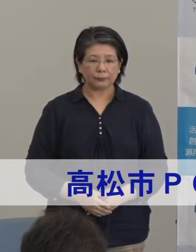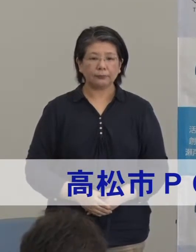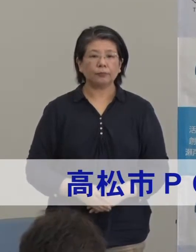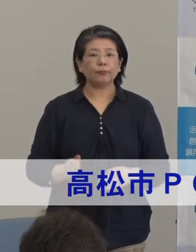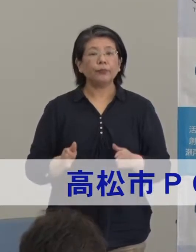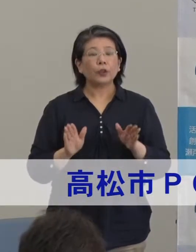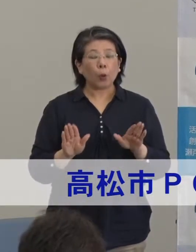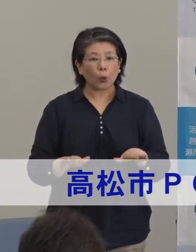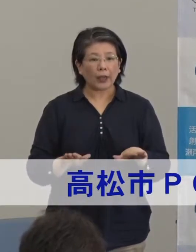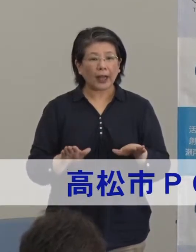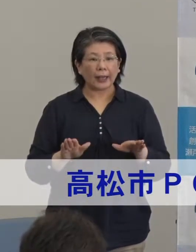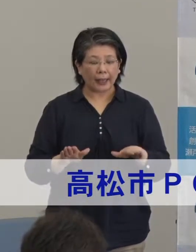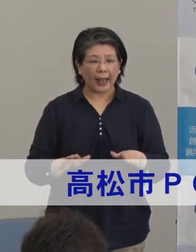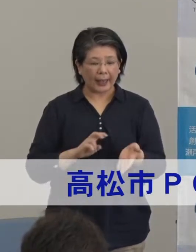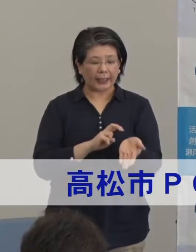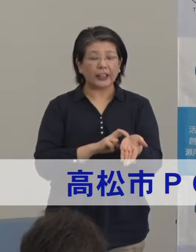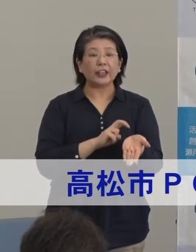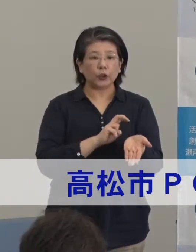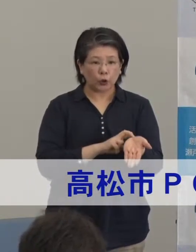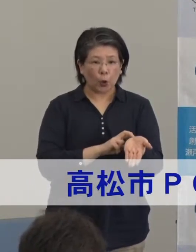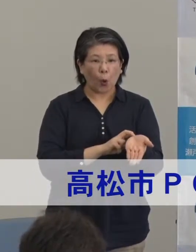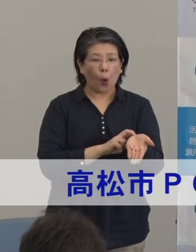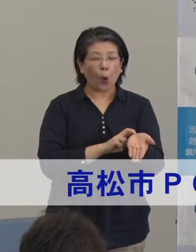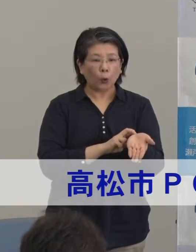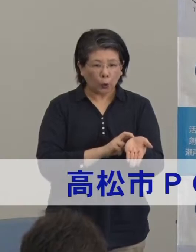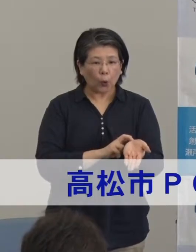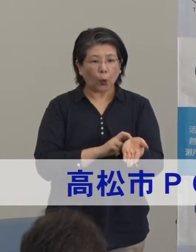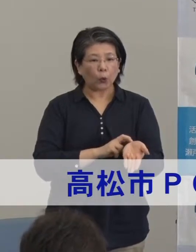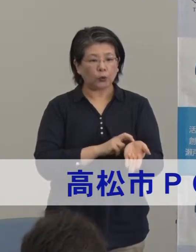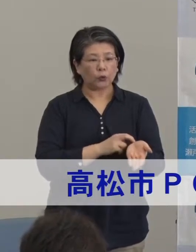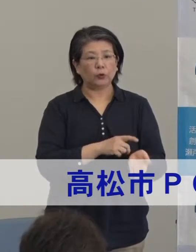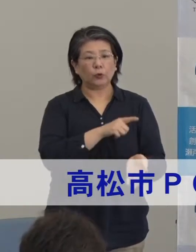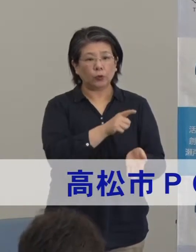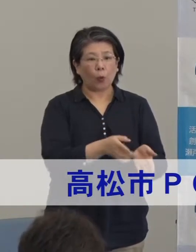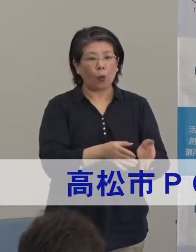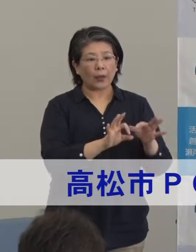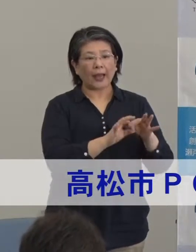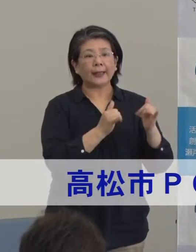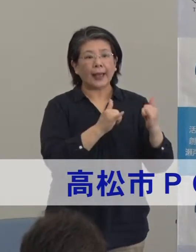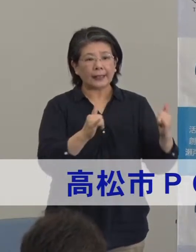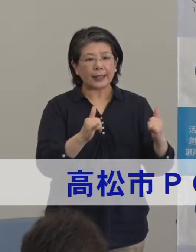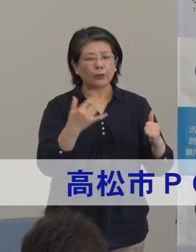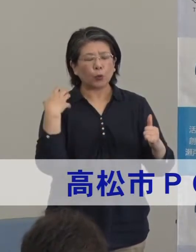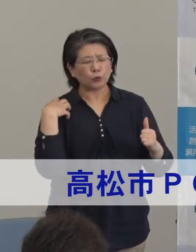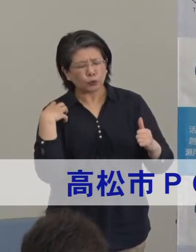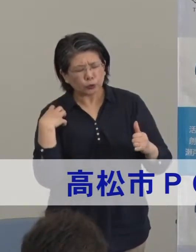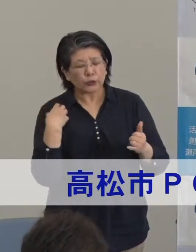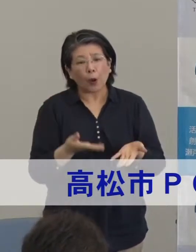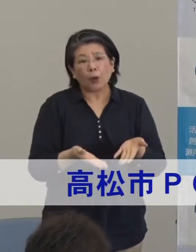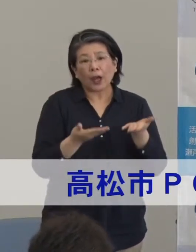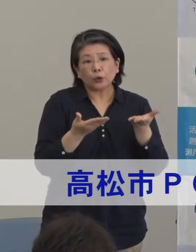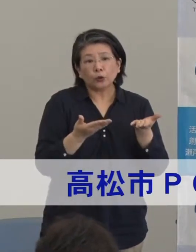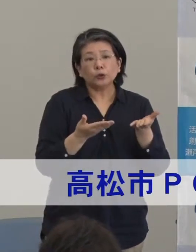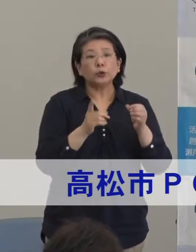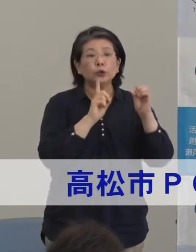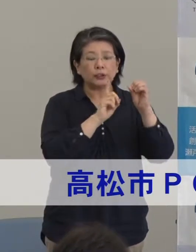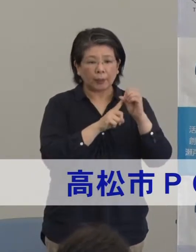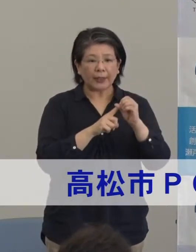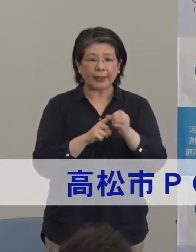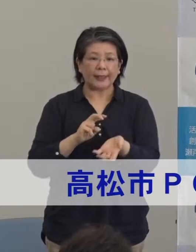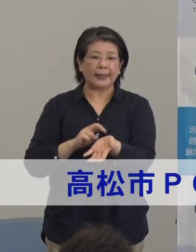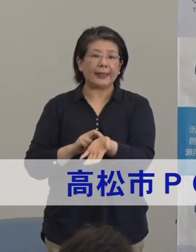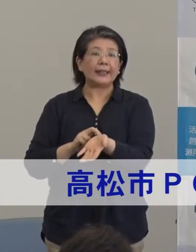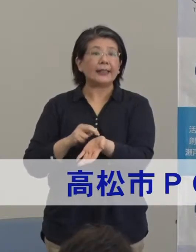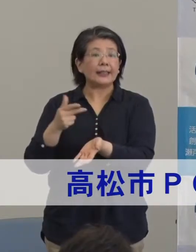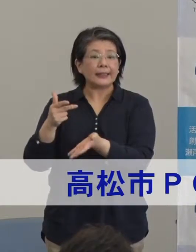今回、少しでもこの医療従事者、外来の医療従事者の負担軽減を図るために、高松市医師会の協力を得まして、